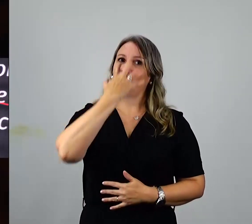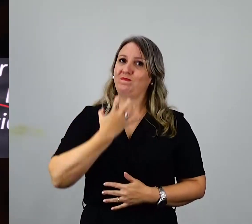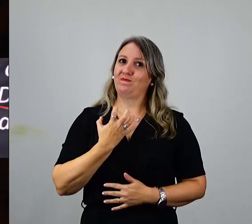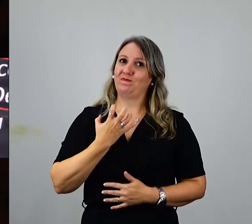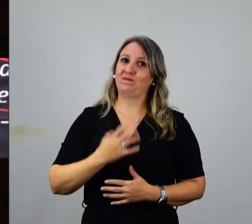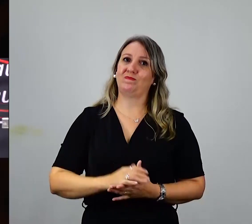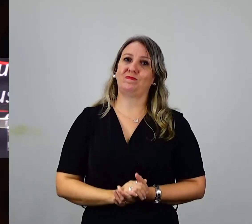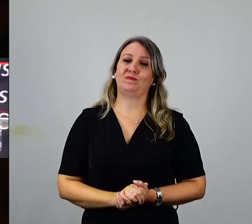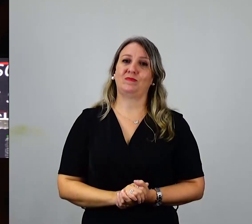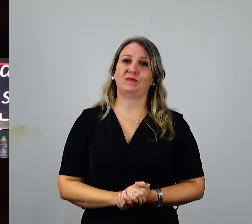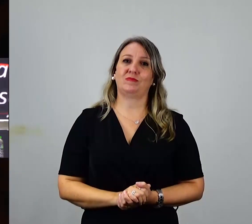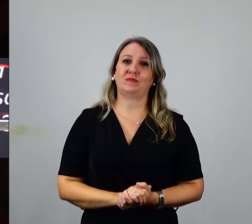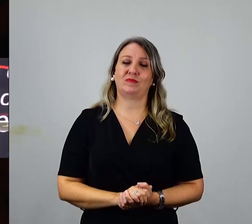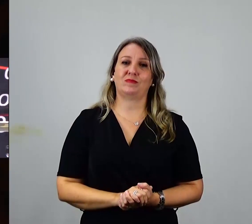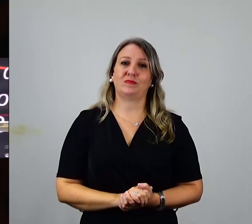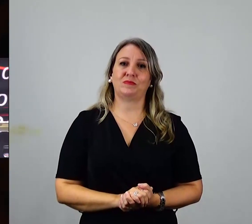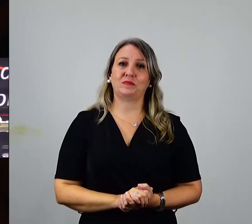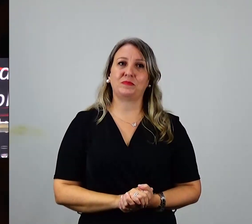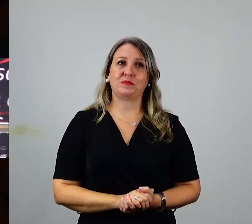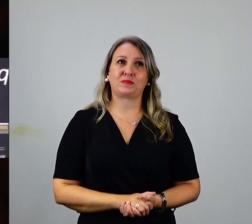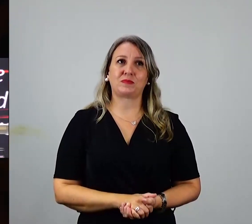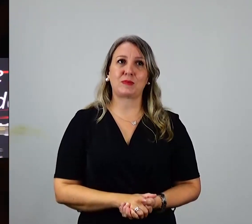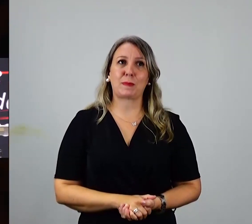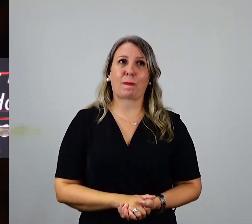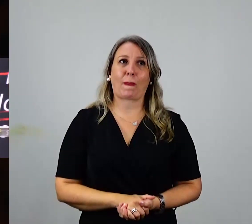Próximo slide.